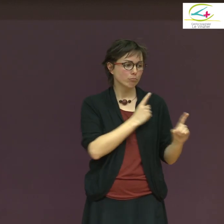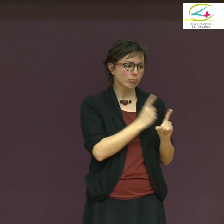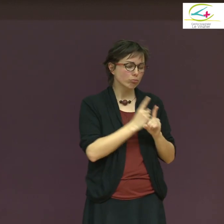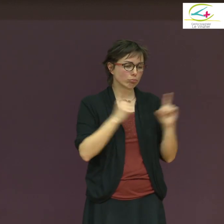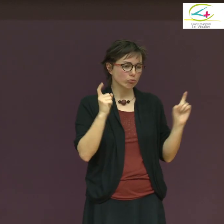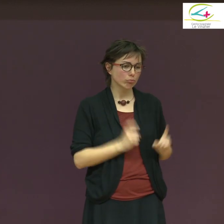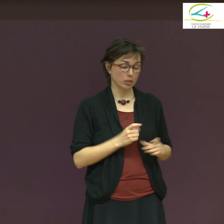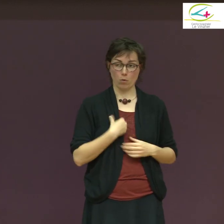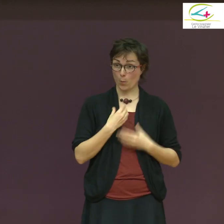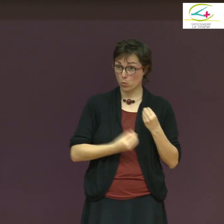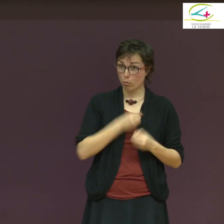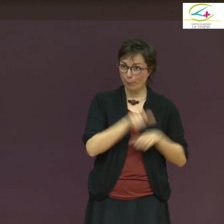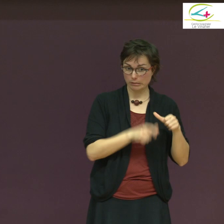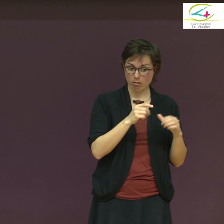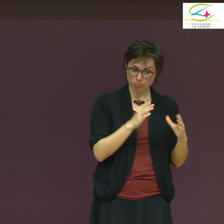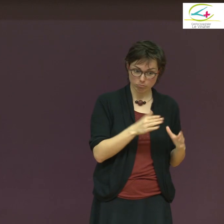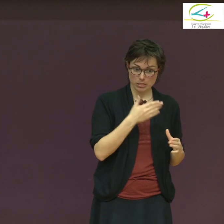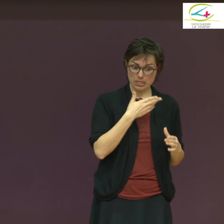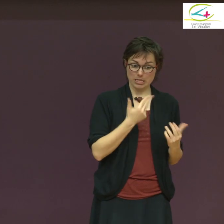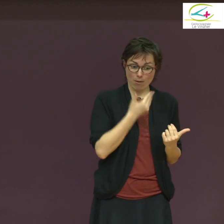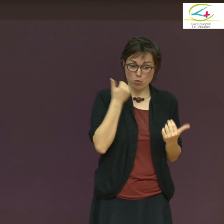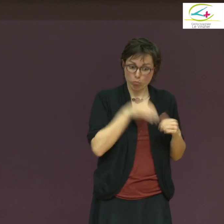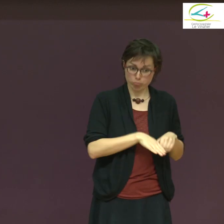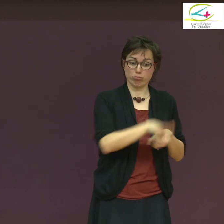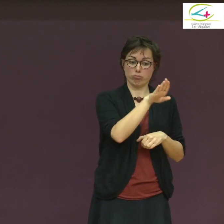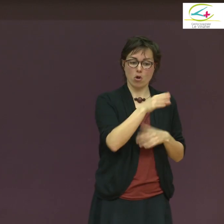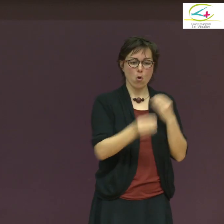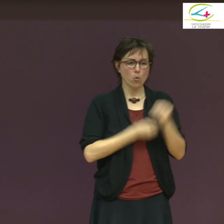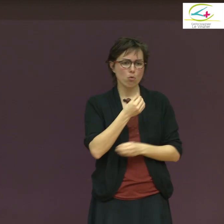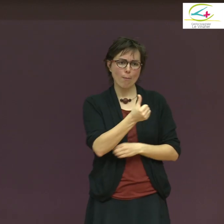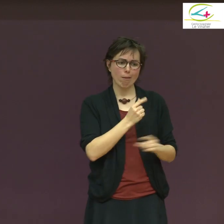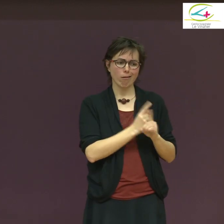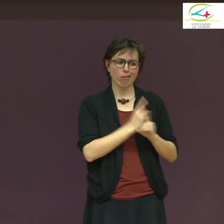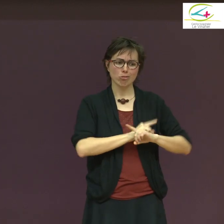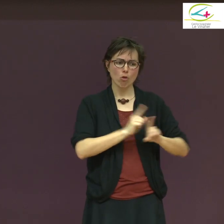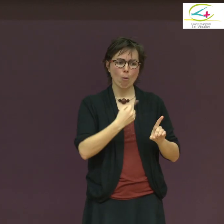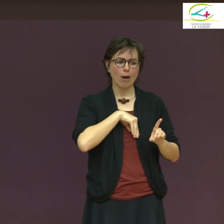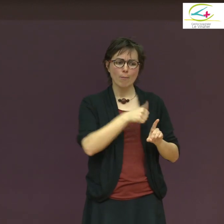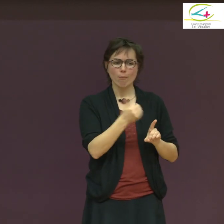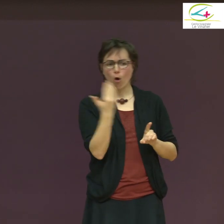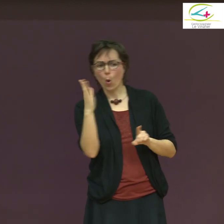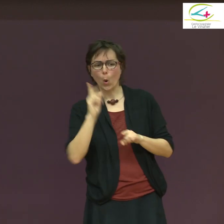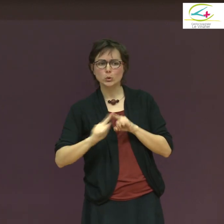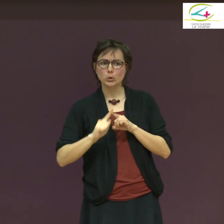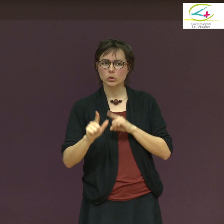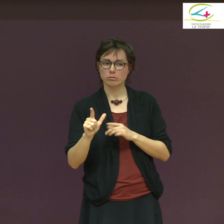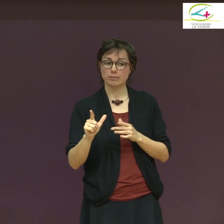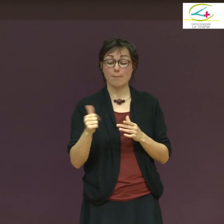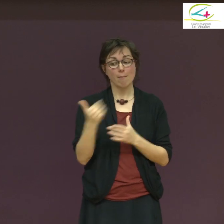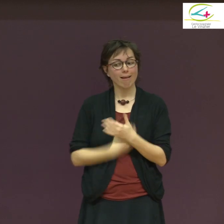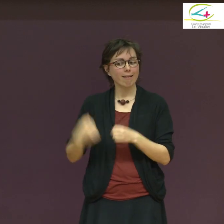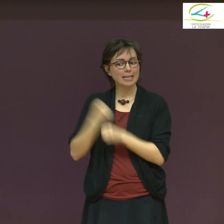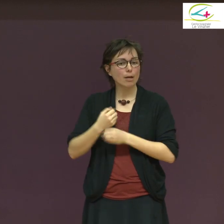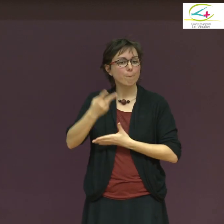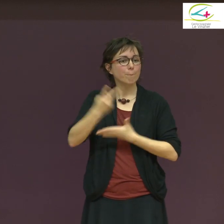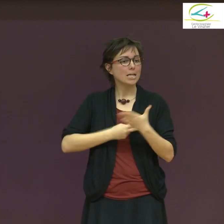les gamins vont bien, parce que peut-être c'était une bonne nouvelle, soit ils sont ailleurs. Et elle a ouvert une page Facebook. Comme une porte de CMB,